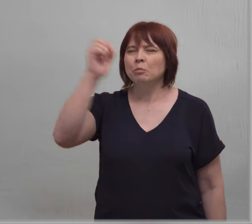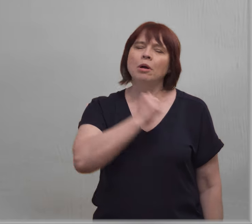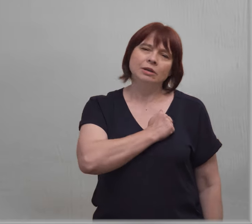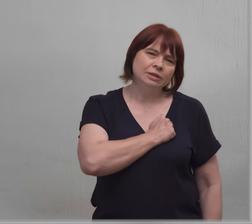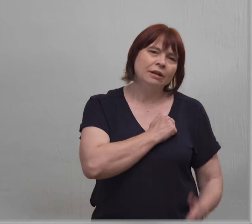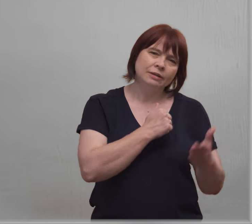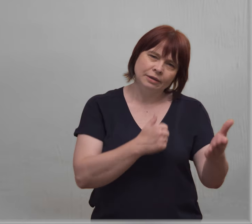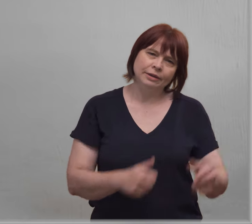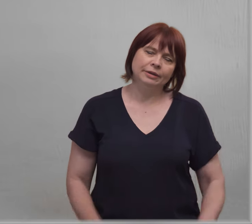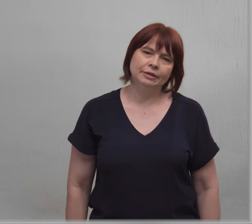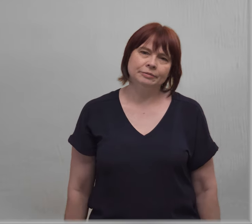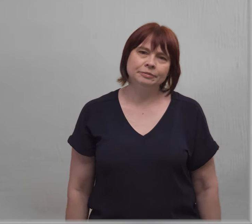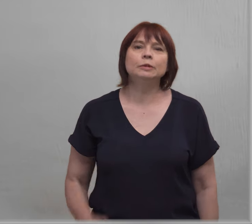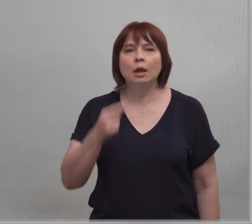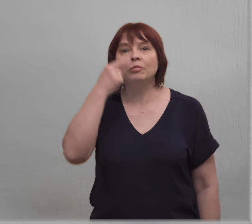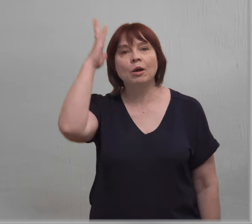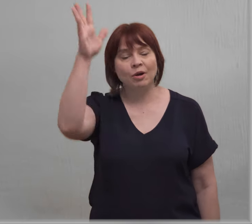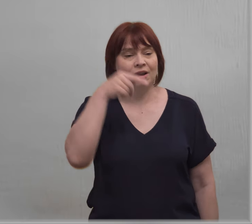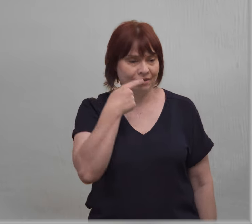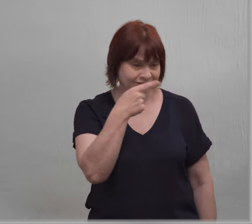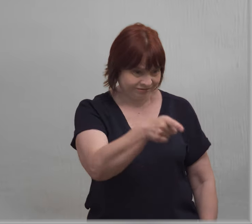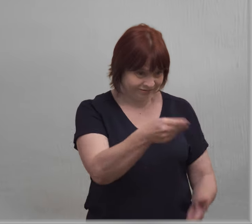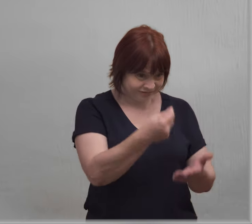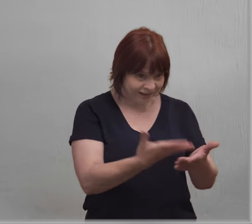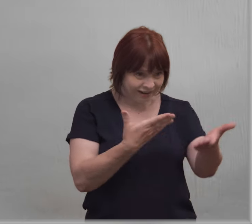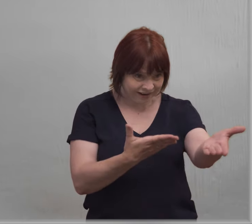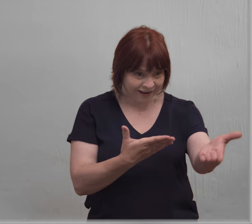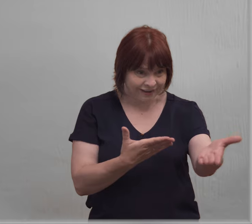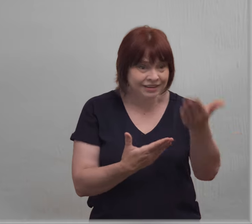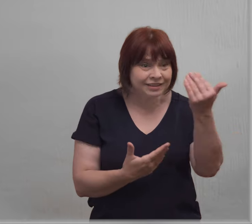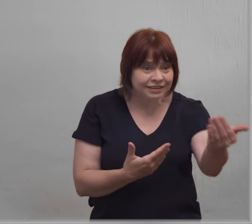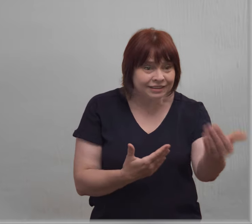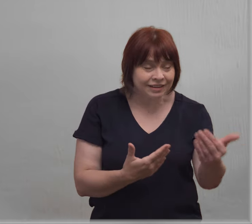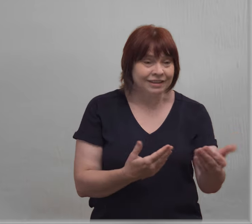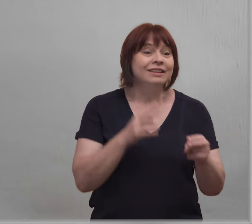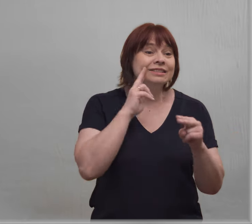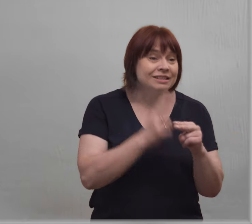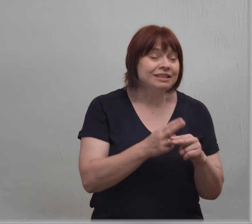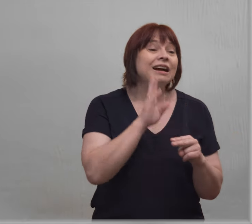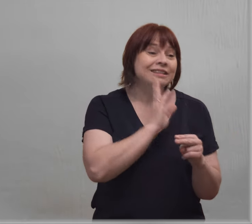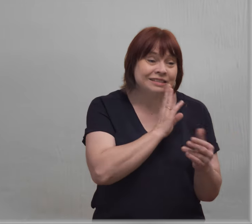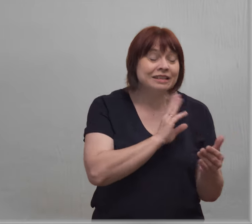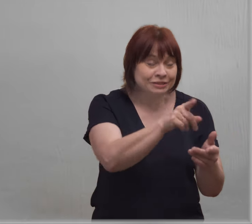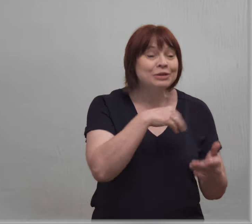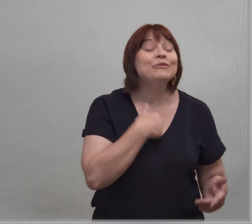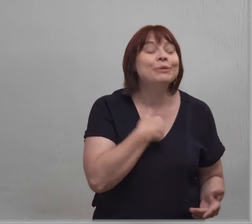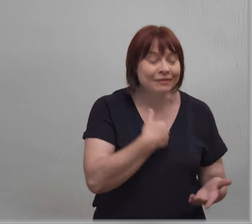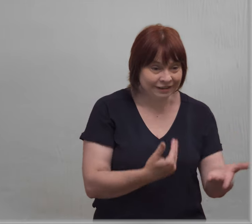Но пророк, он просто ломает мозг и говорит, дорогая сестра, дорогая женщина,